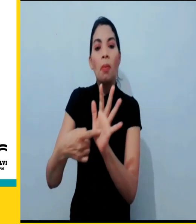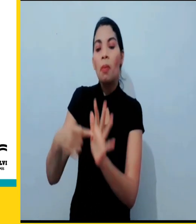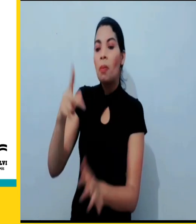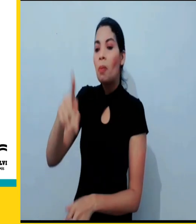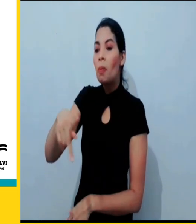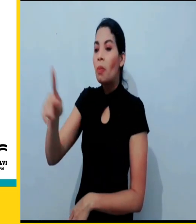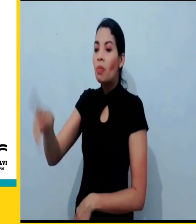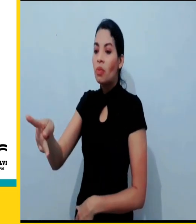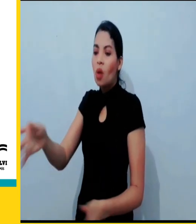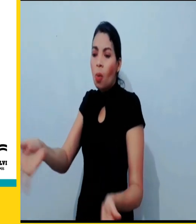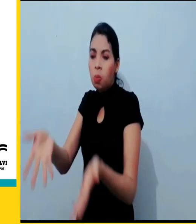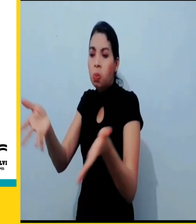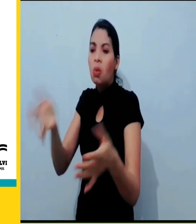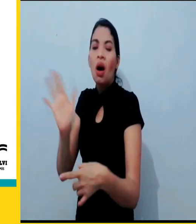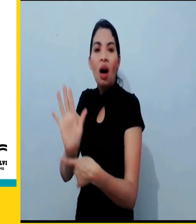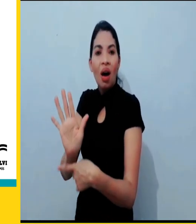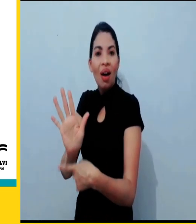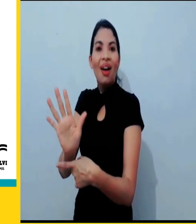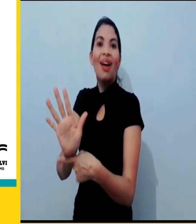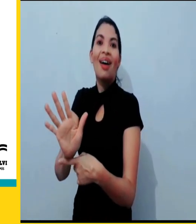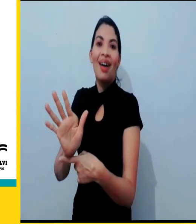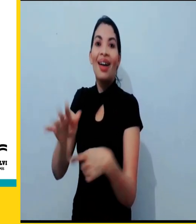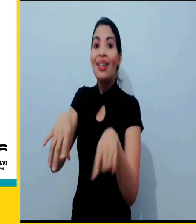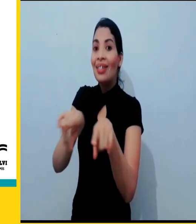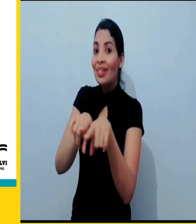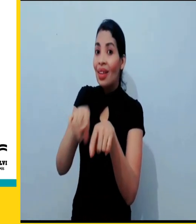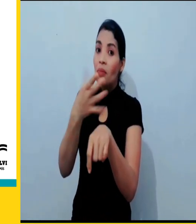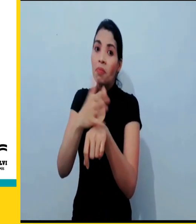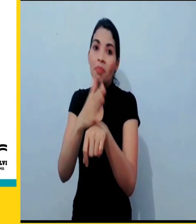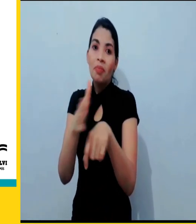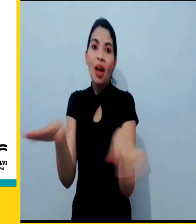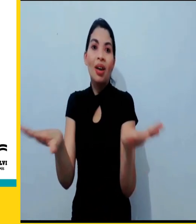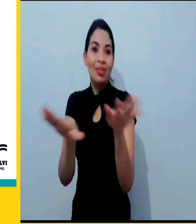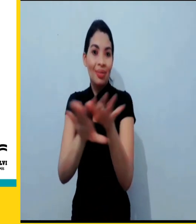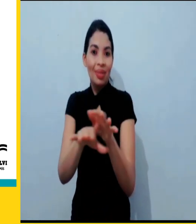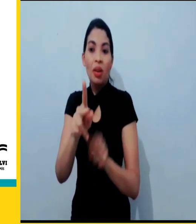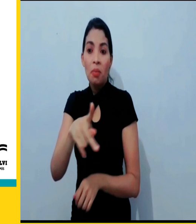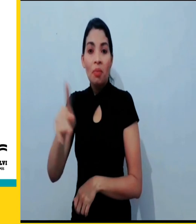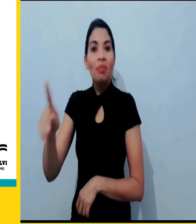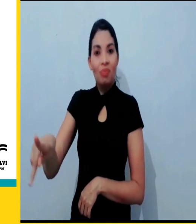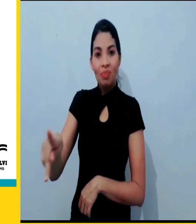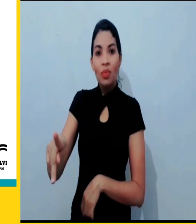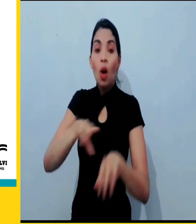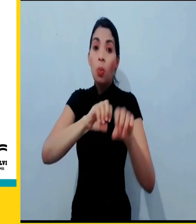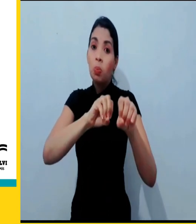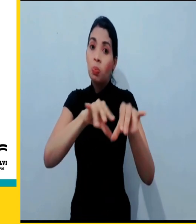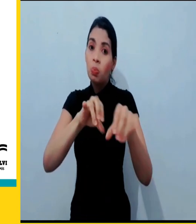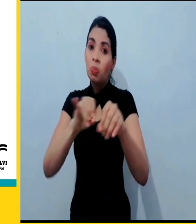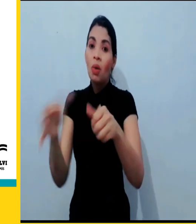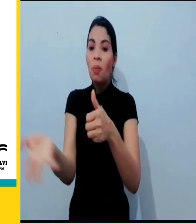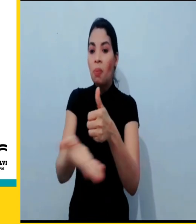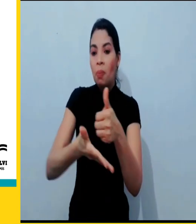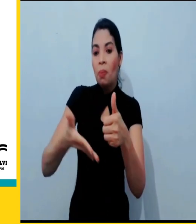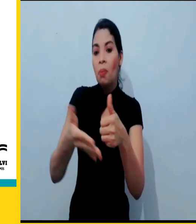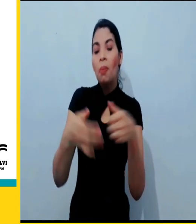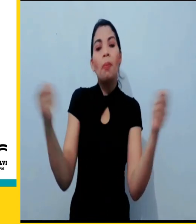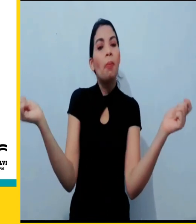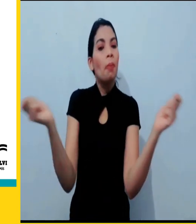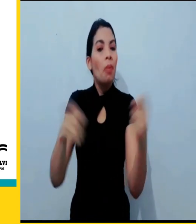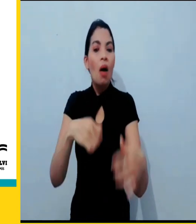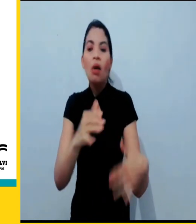docente vinculado às práticas inclusivas para professores da educação básica